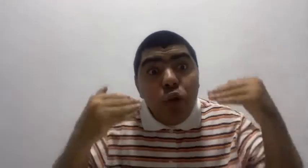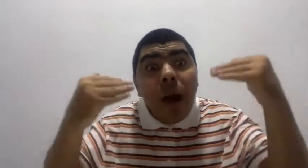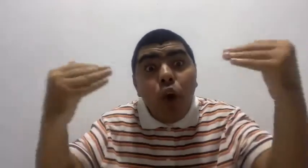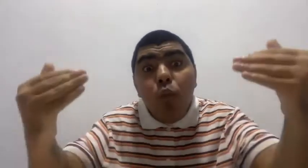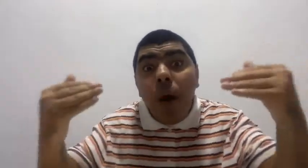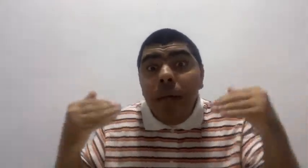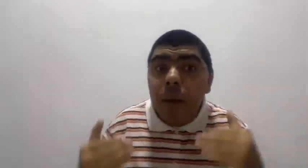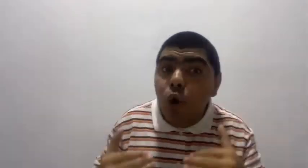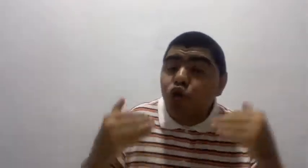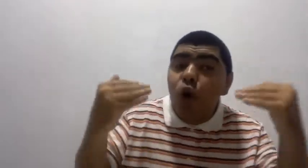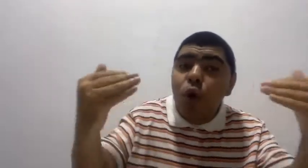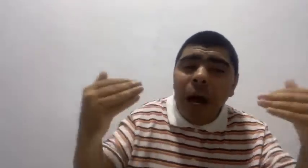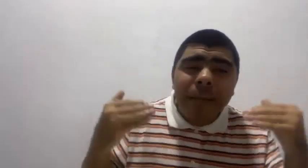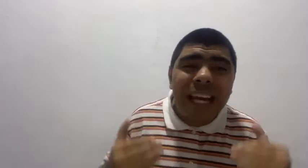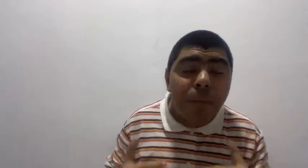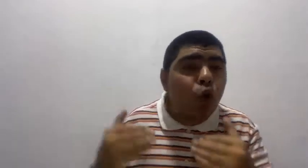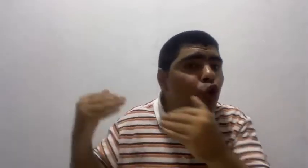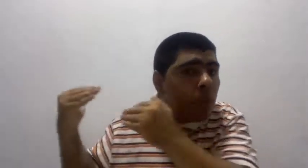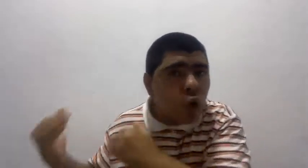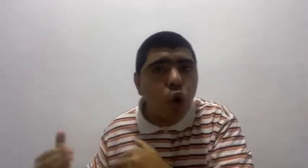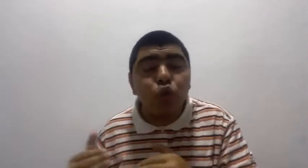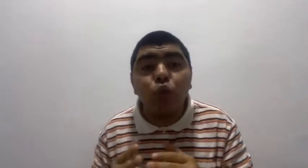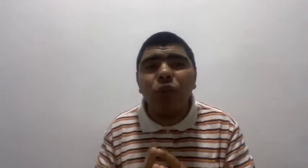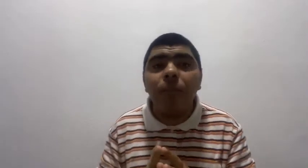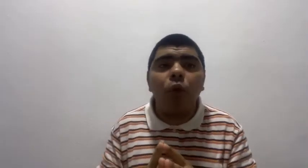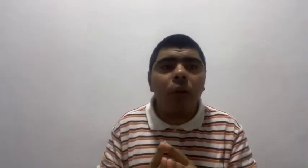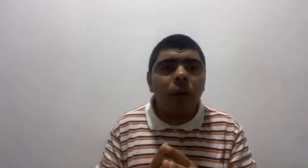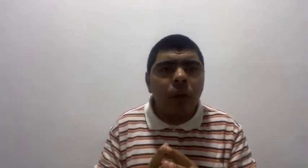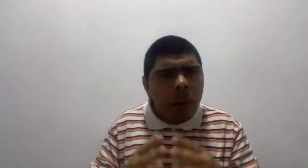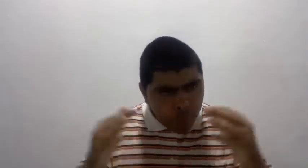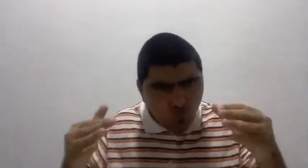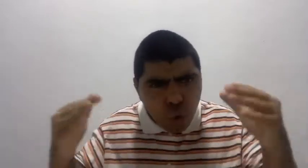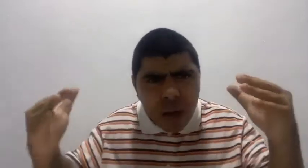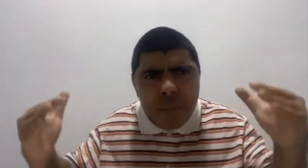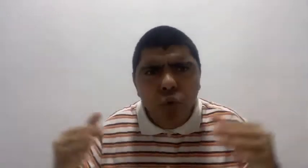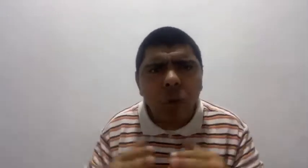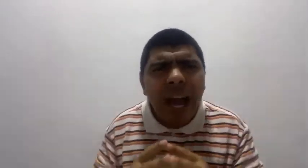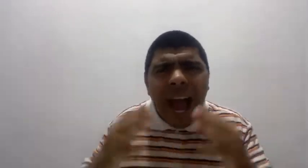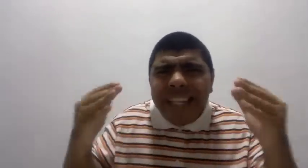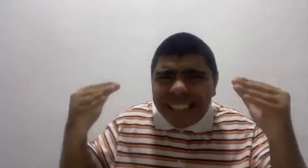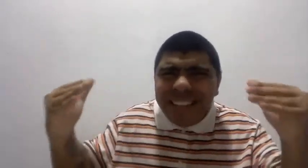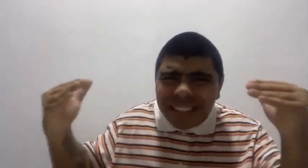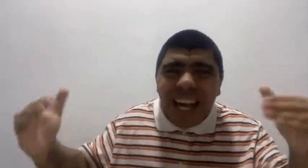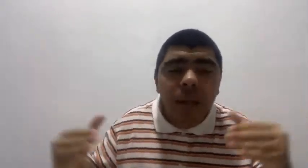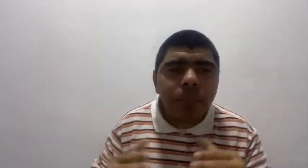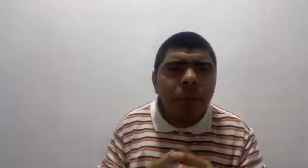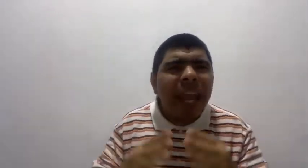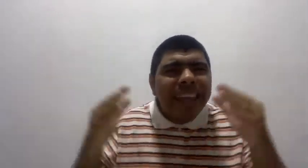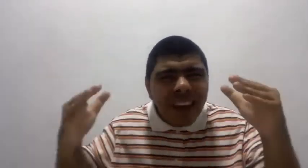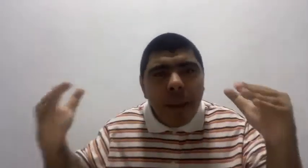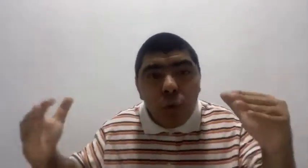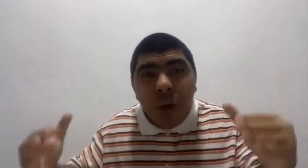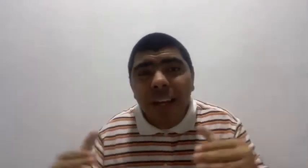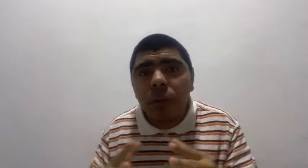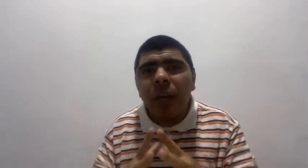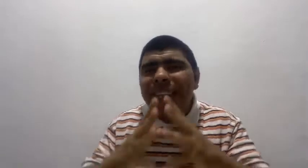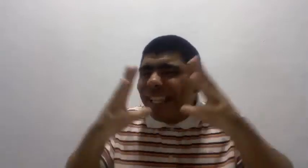forma como hablamos, cómo caminamos, cómo nos conducimos. Procuremos alcanzar esa madurez y